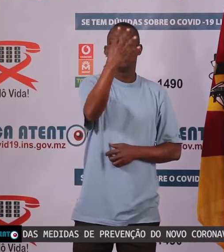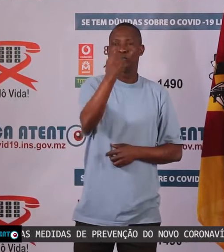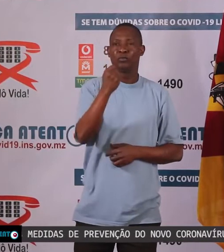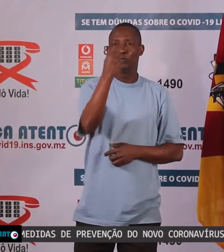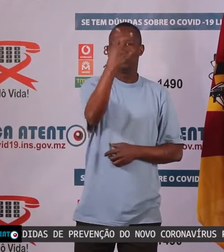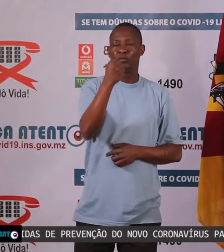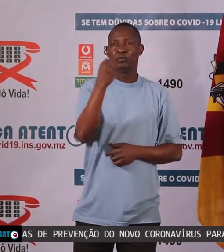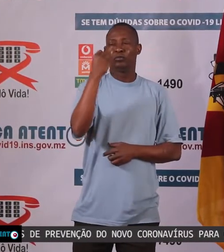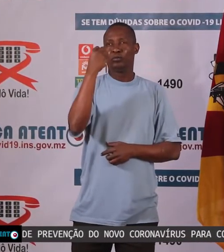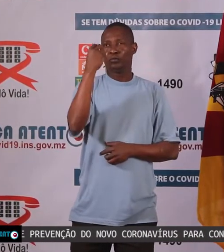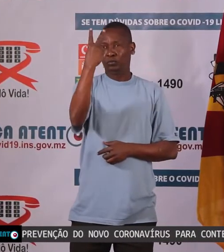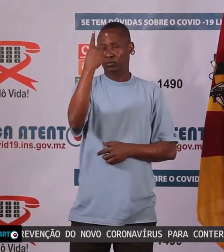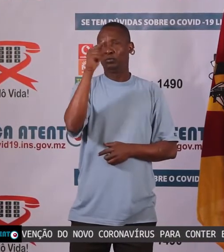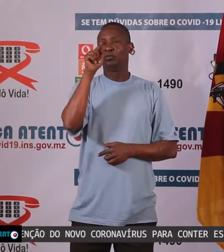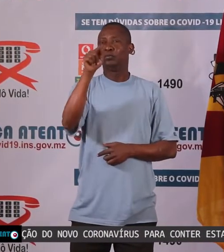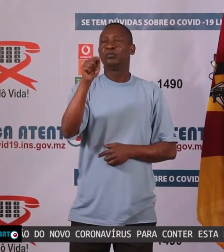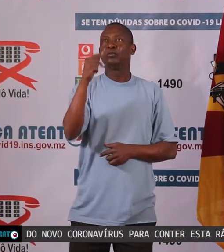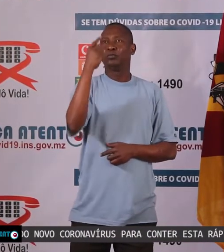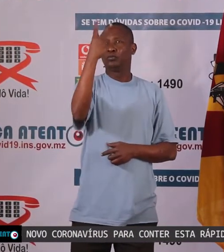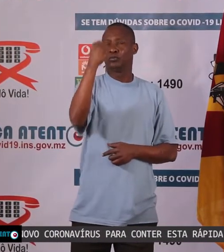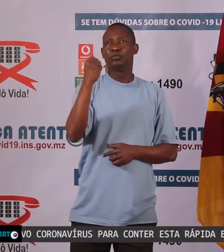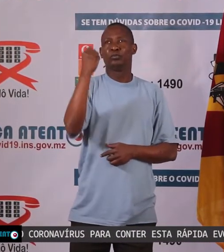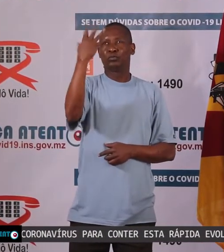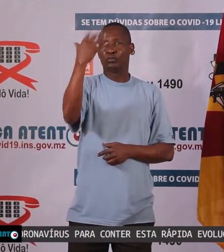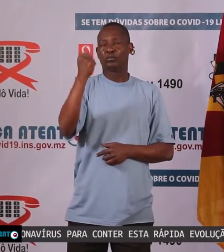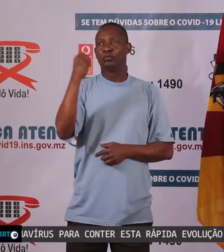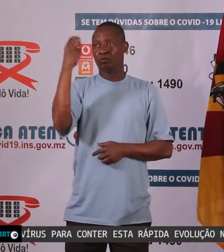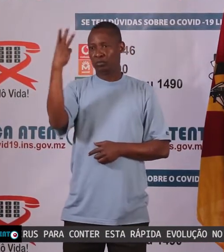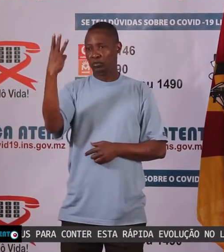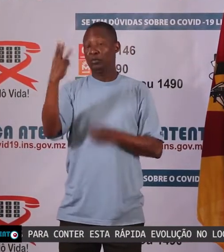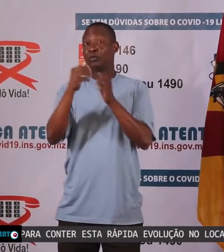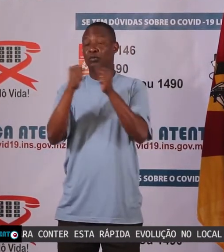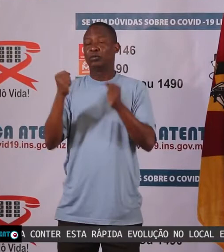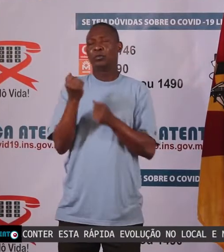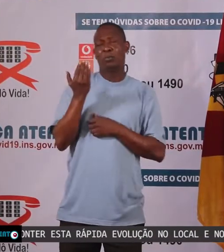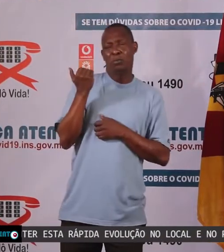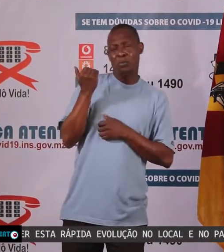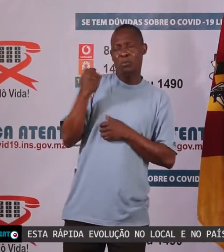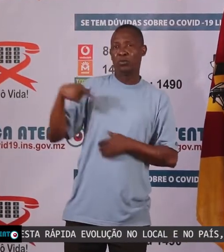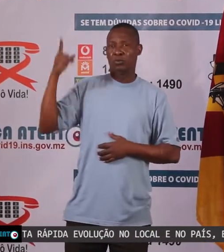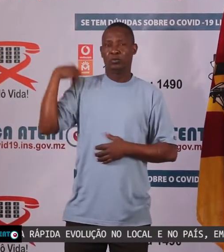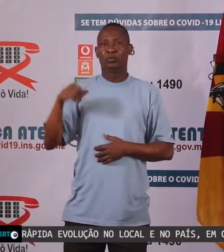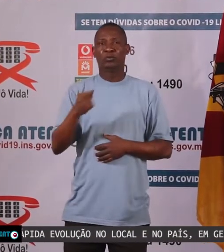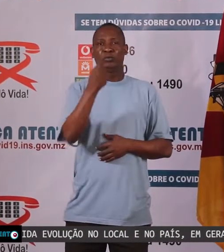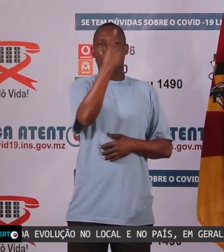402.273 óbitos, sendo que 5.019 ocorreram nas últimas 24 horas.